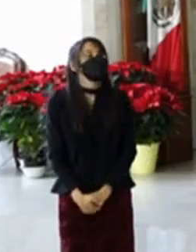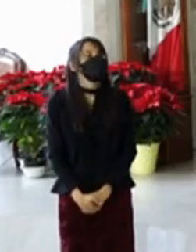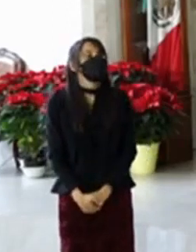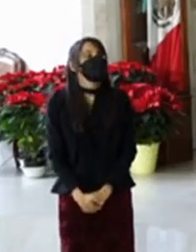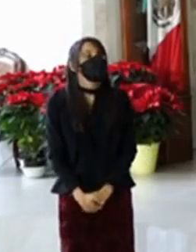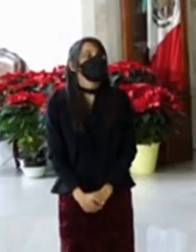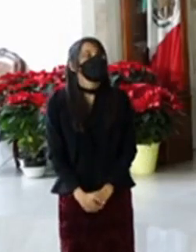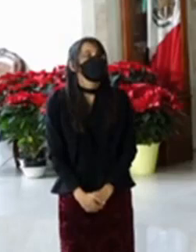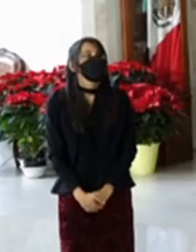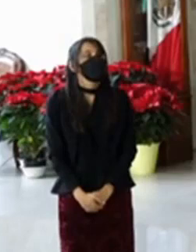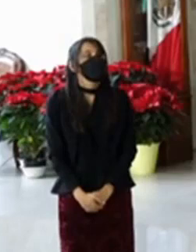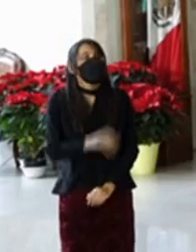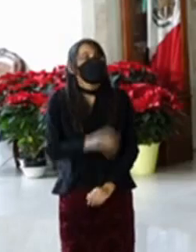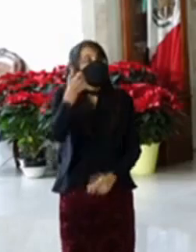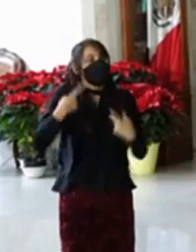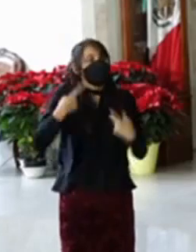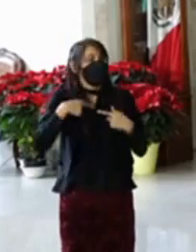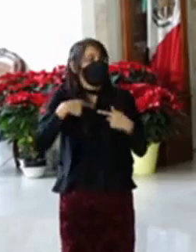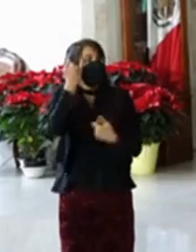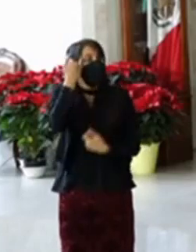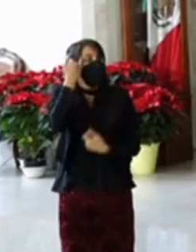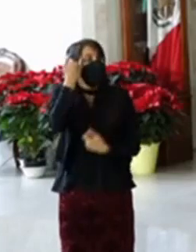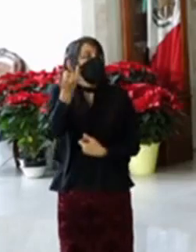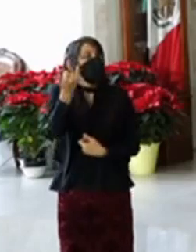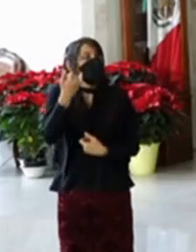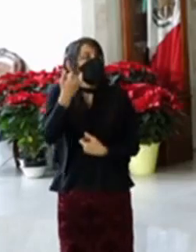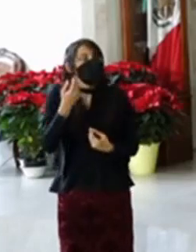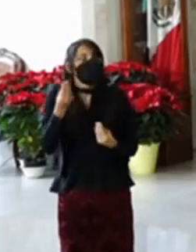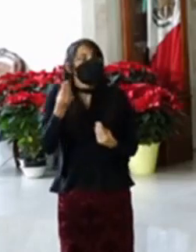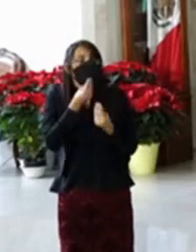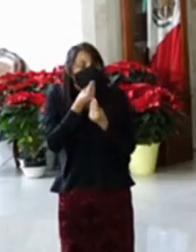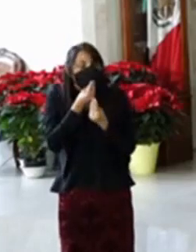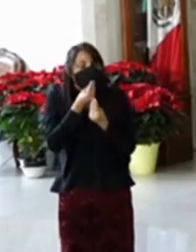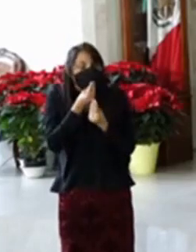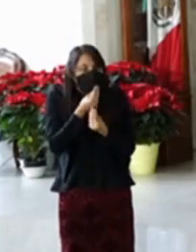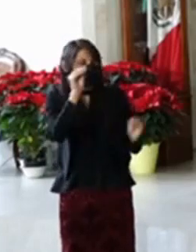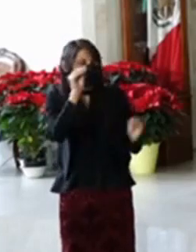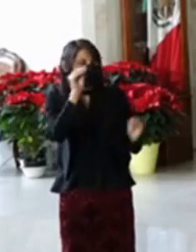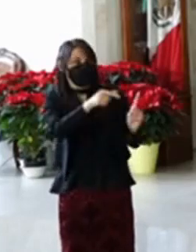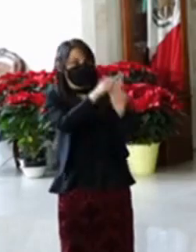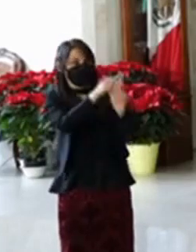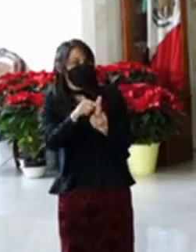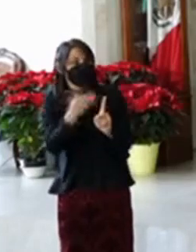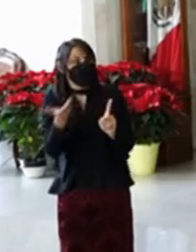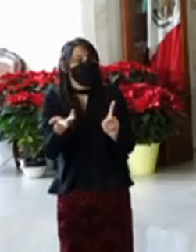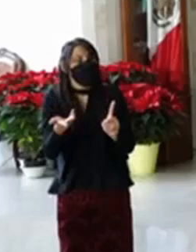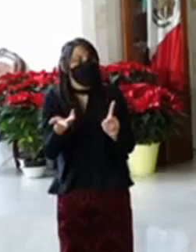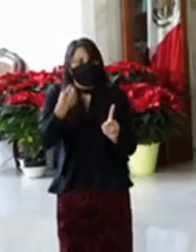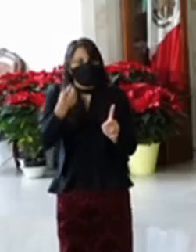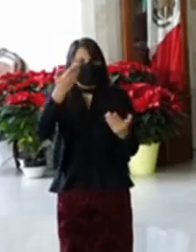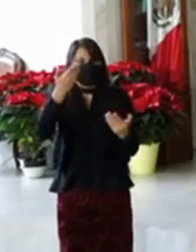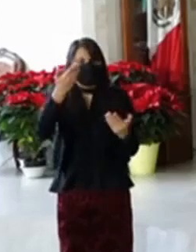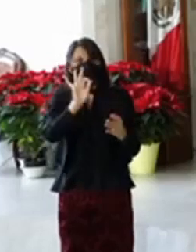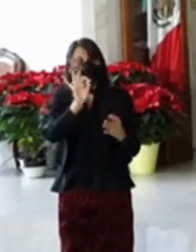al lado de alguien a quien no ame, pero Dios nos ama.